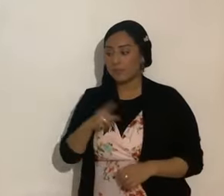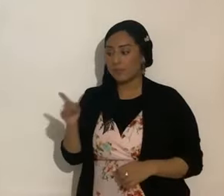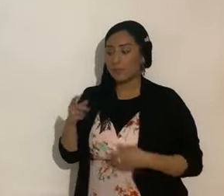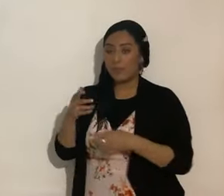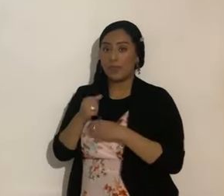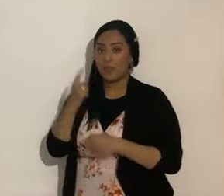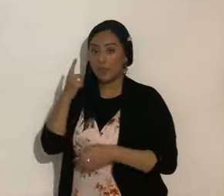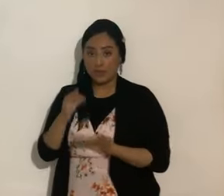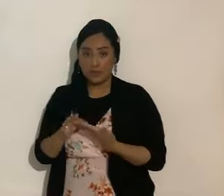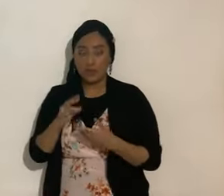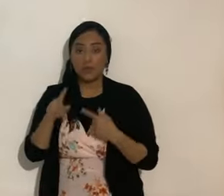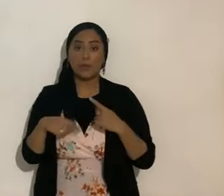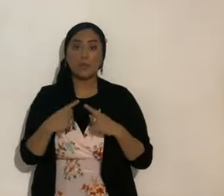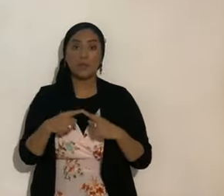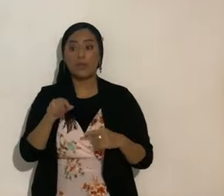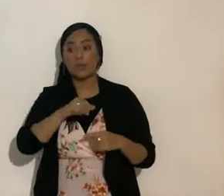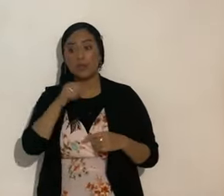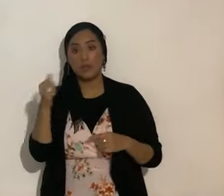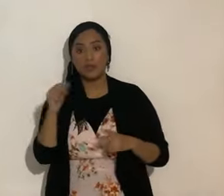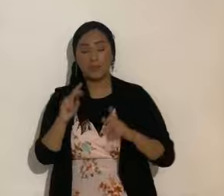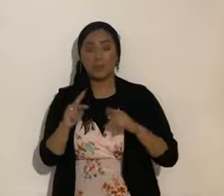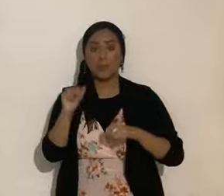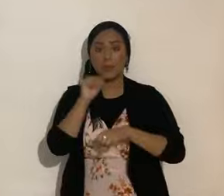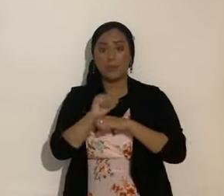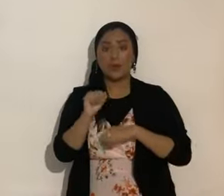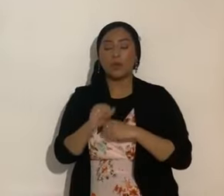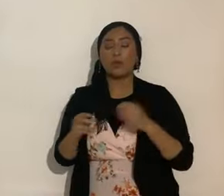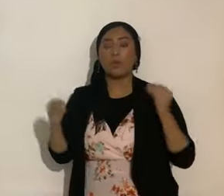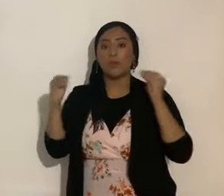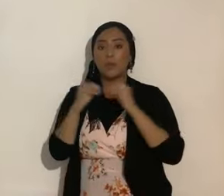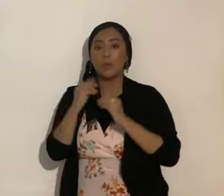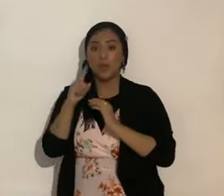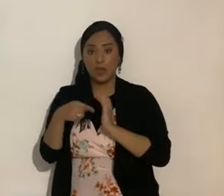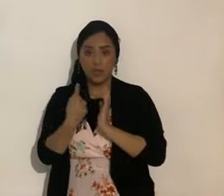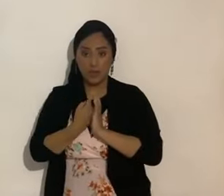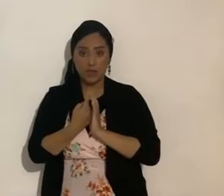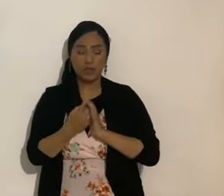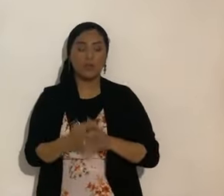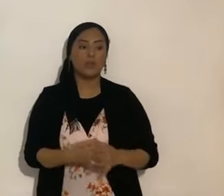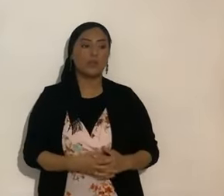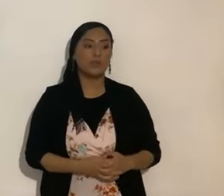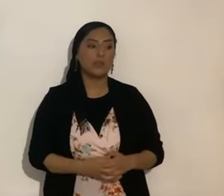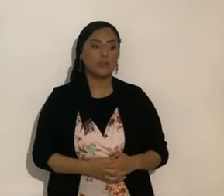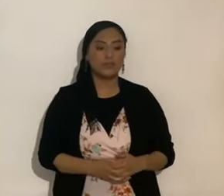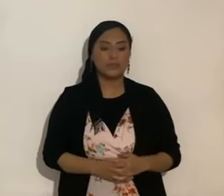denario y entonces cuando los que habían trabajado más horas, o sea, todo el día,